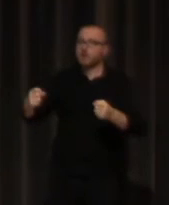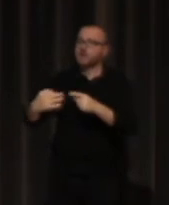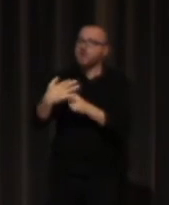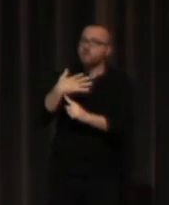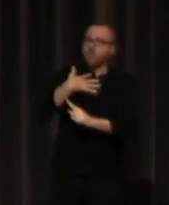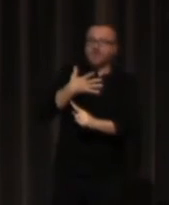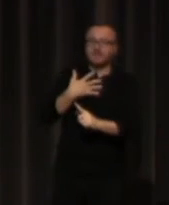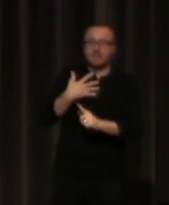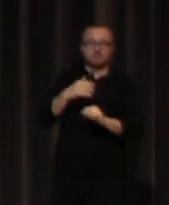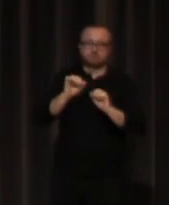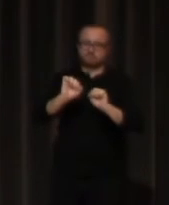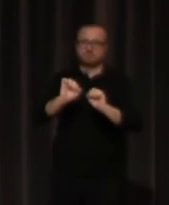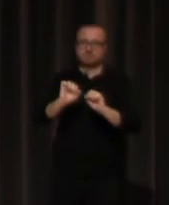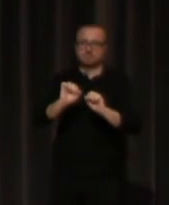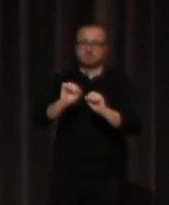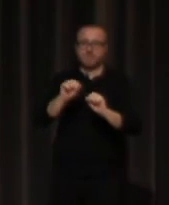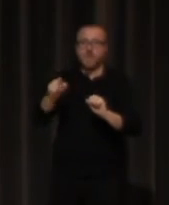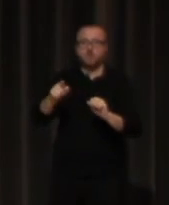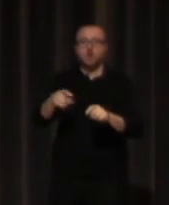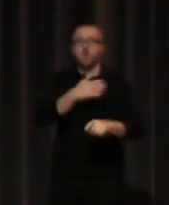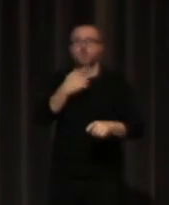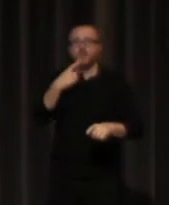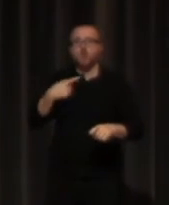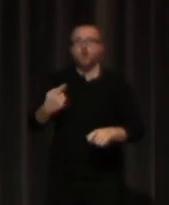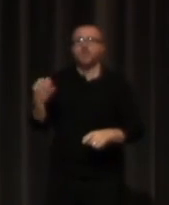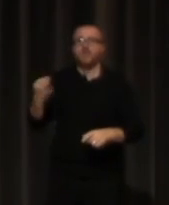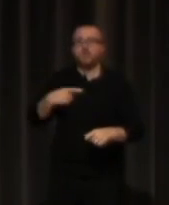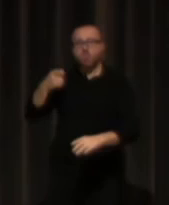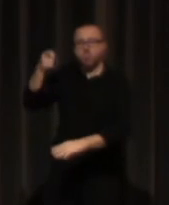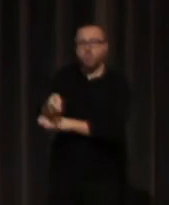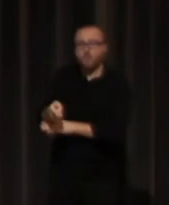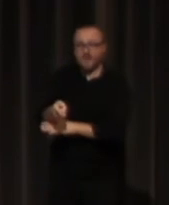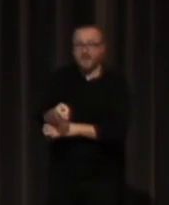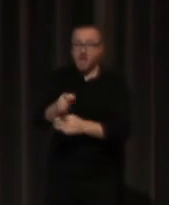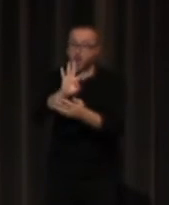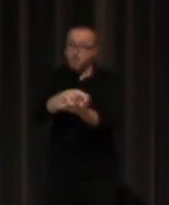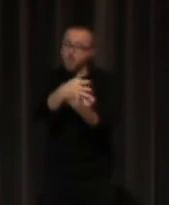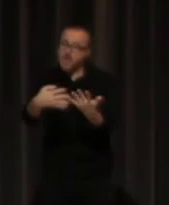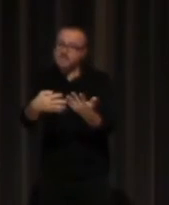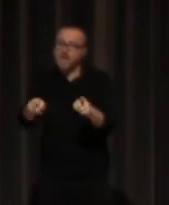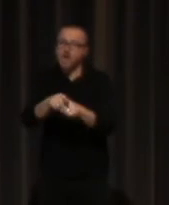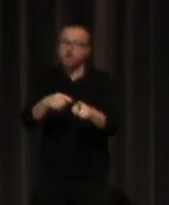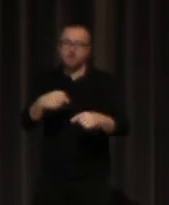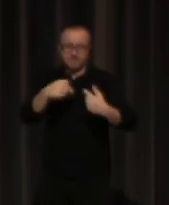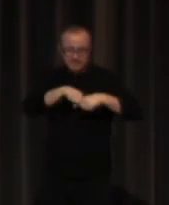Això jo li dic domesticar la poesia, fer-la simple, utilitzable i que no ens pugui ferir. I això és el